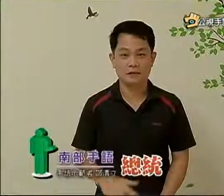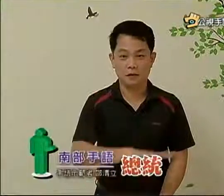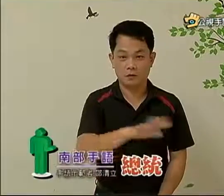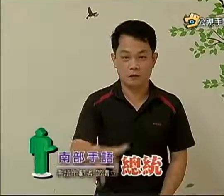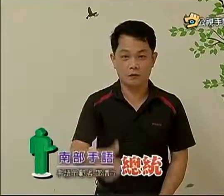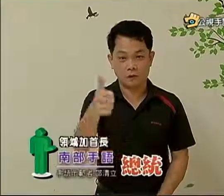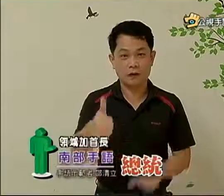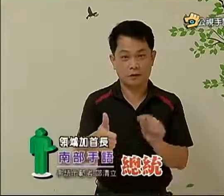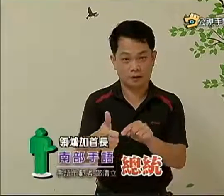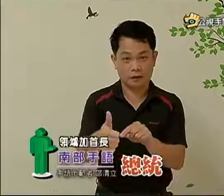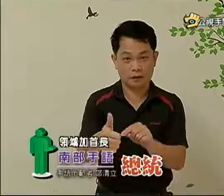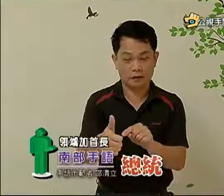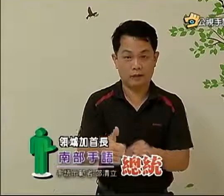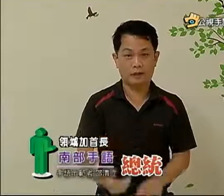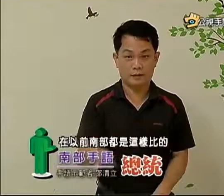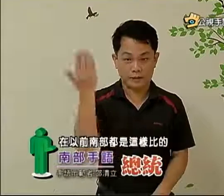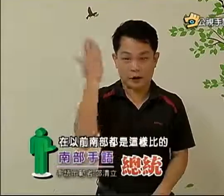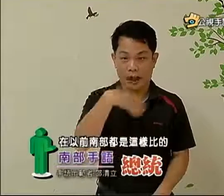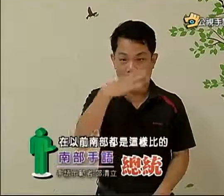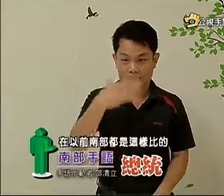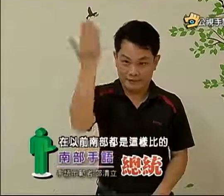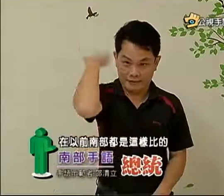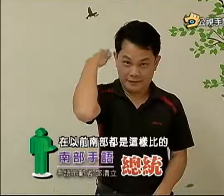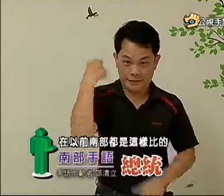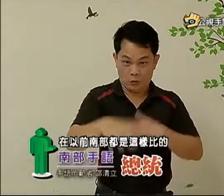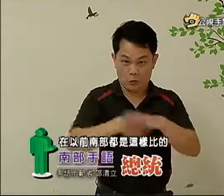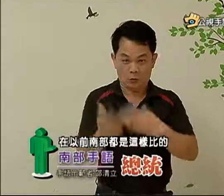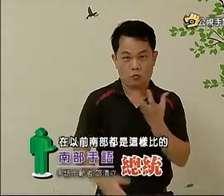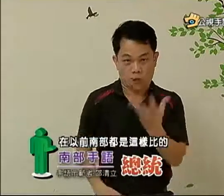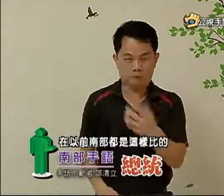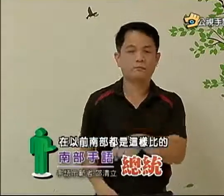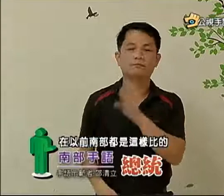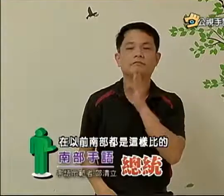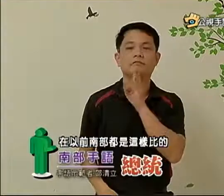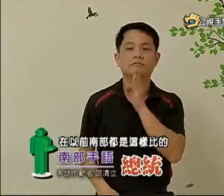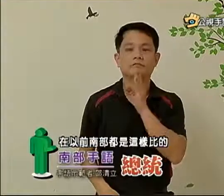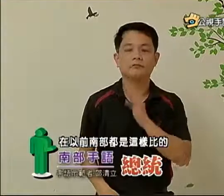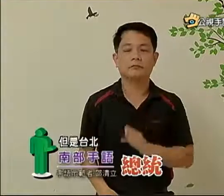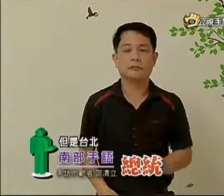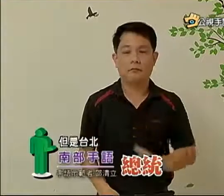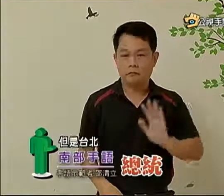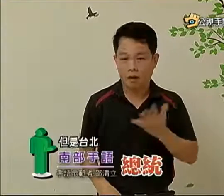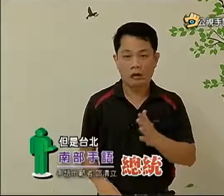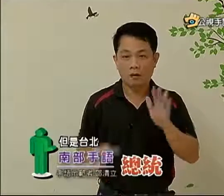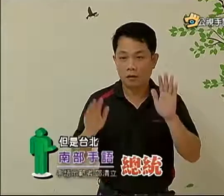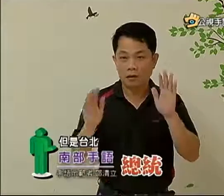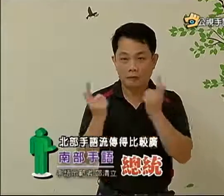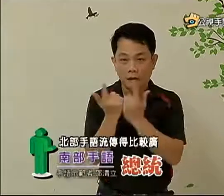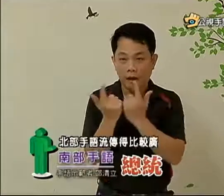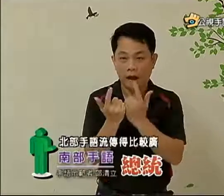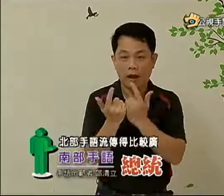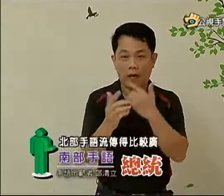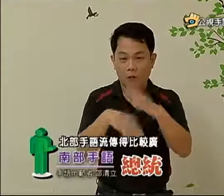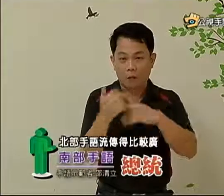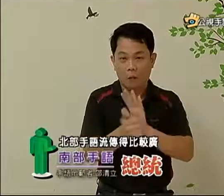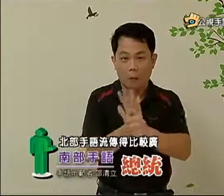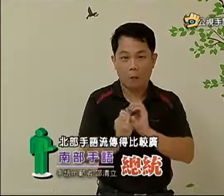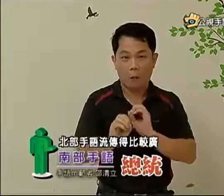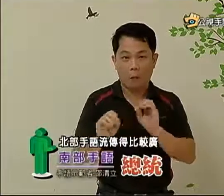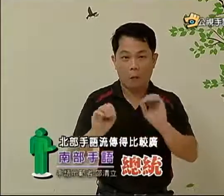领域加手掌，在以前南部都是这样比的，但是台北北部的手语流传的比较广，是国